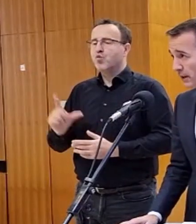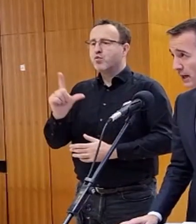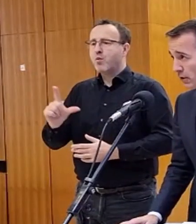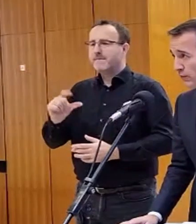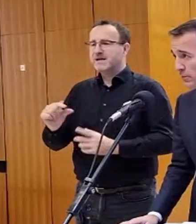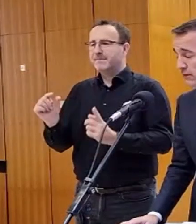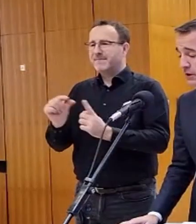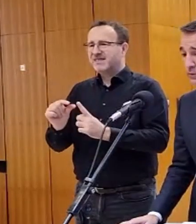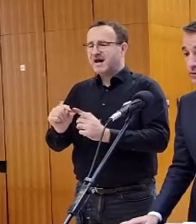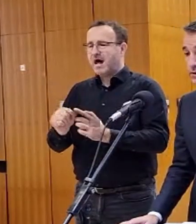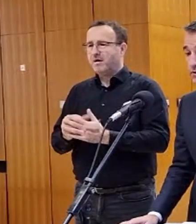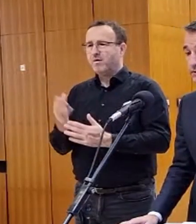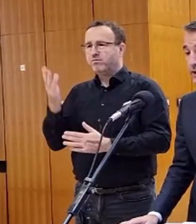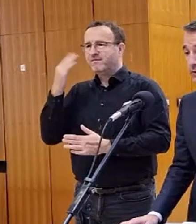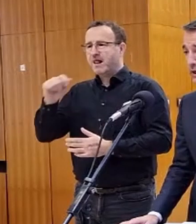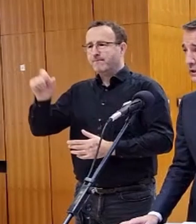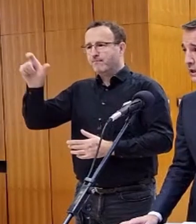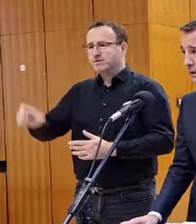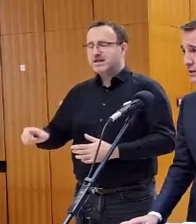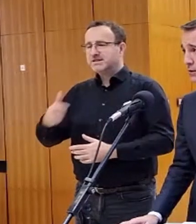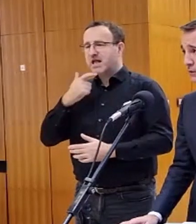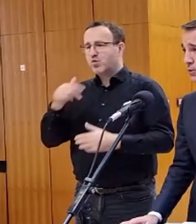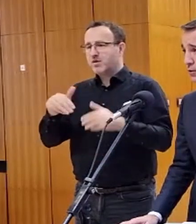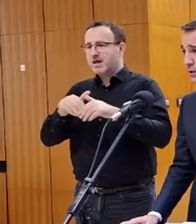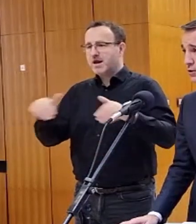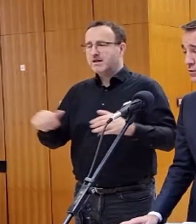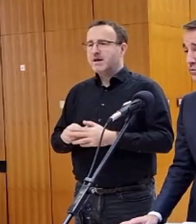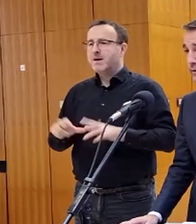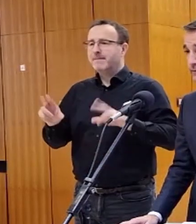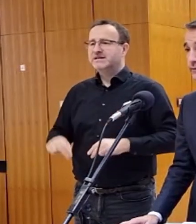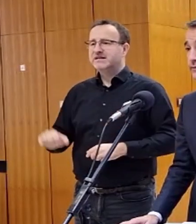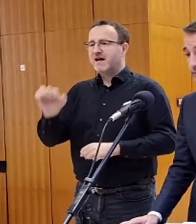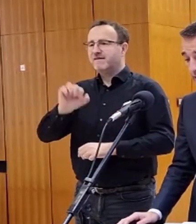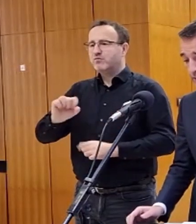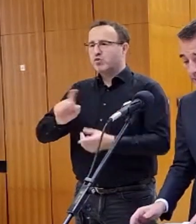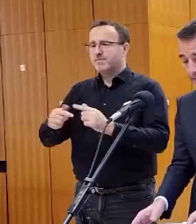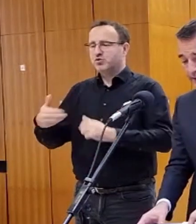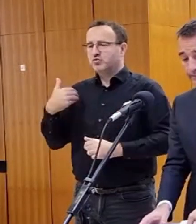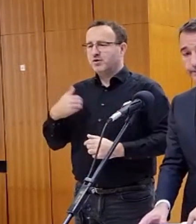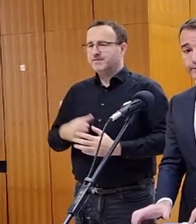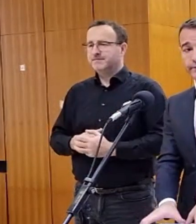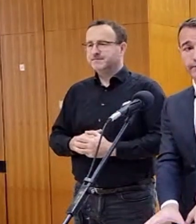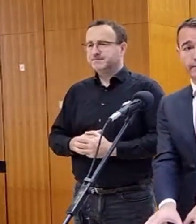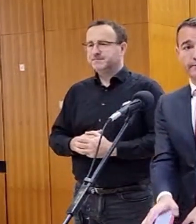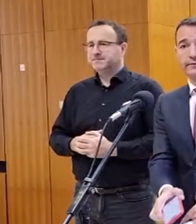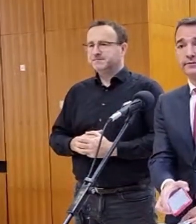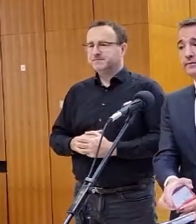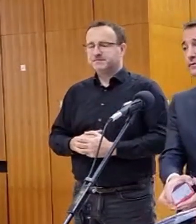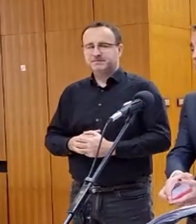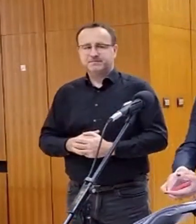Ľubomírovi Petrákovi, bývalému poslancovi Národnej rady a predsedovi výboru pre školstvo. Ďakujeme pekne.